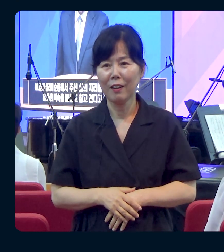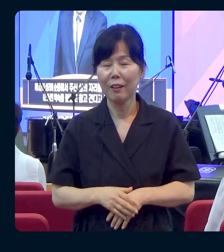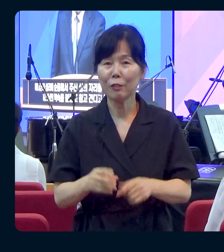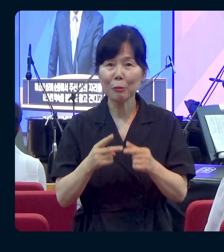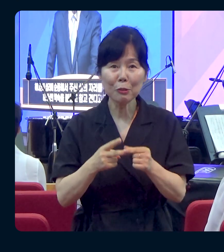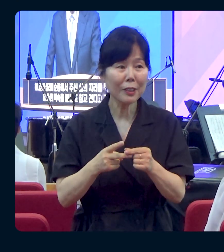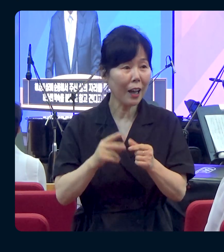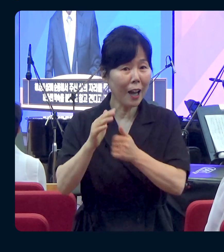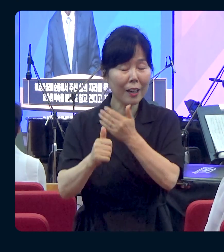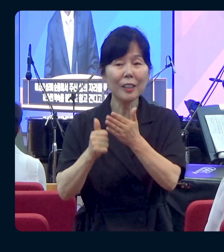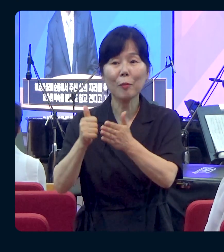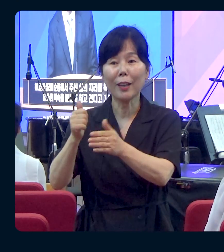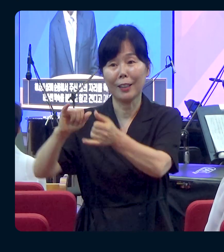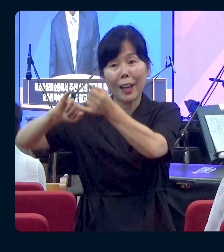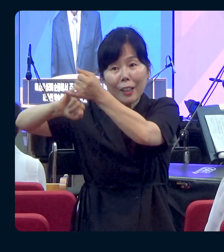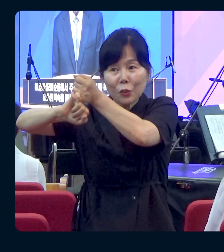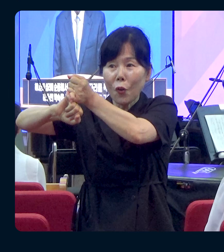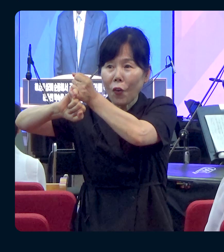높습니다.